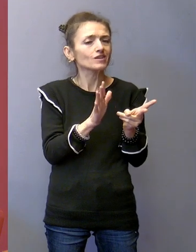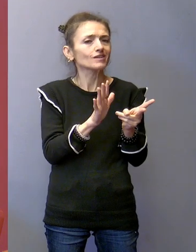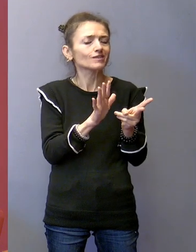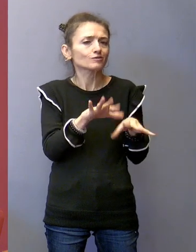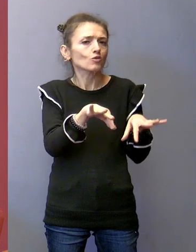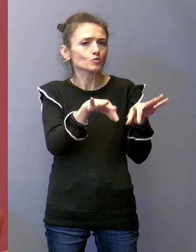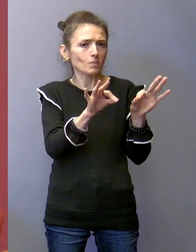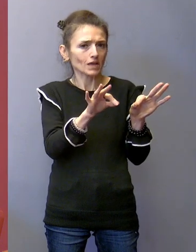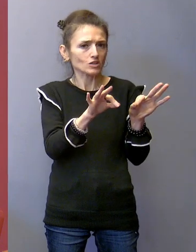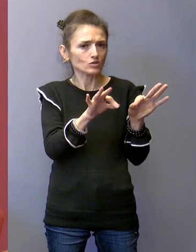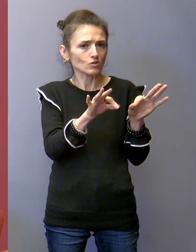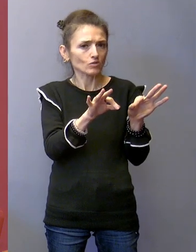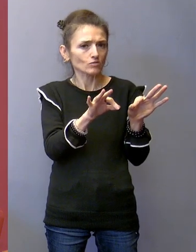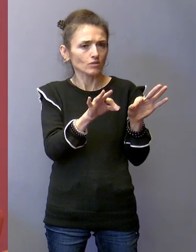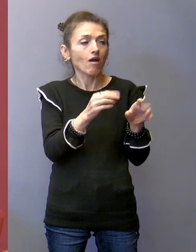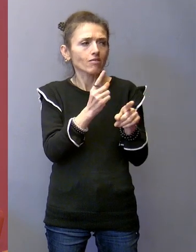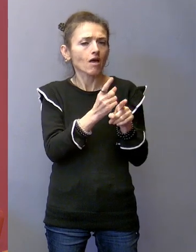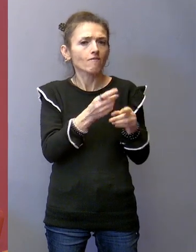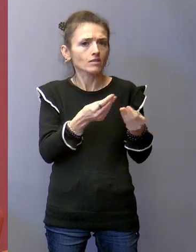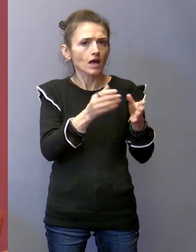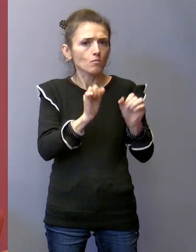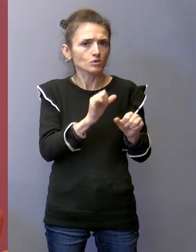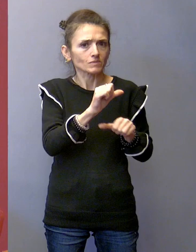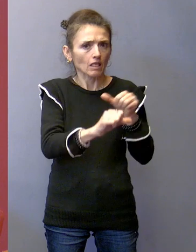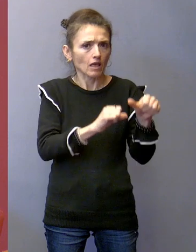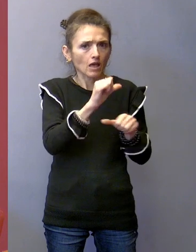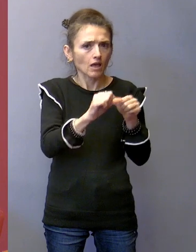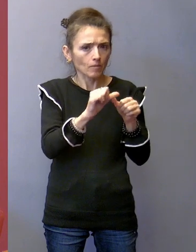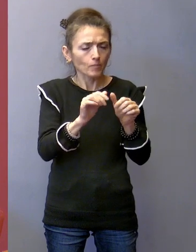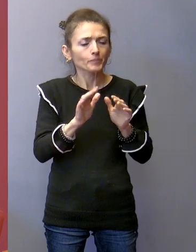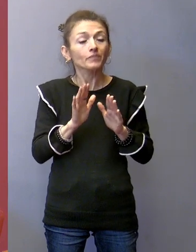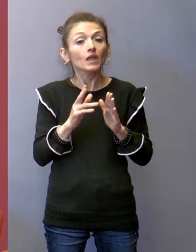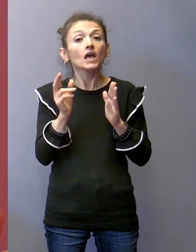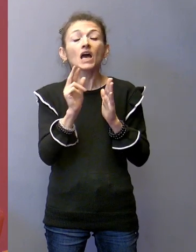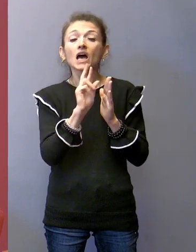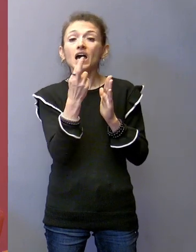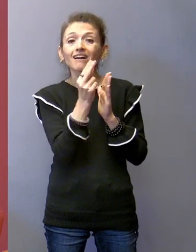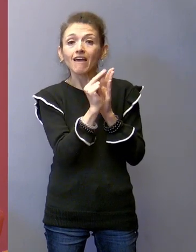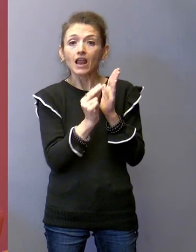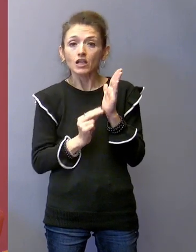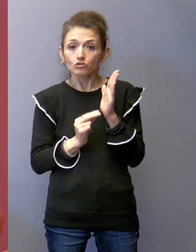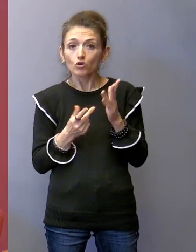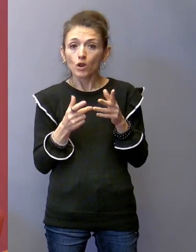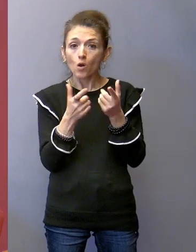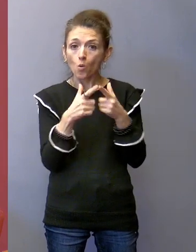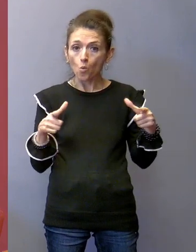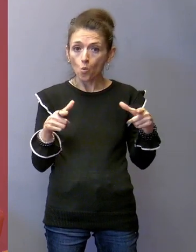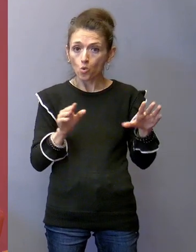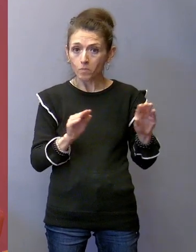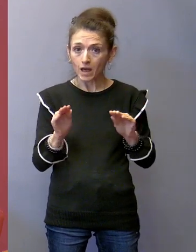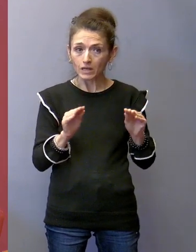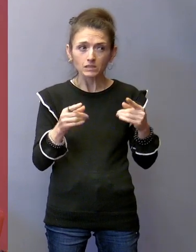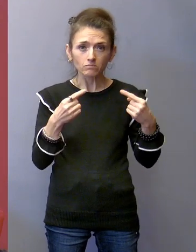effettuato Ok ora la relazione urbanistica chiarisce molto bene questo tema e